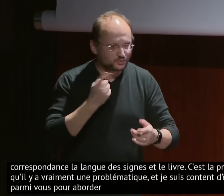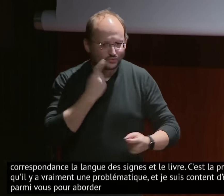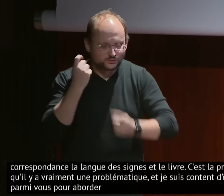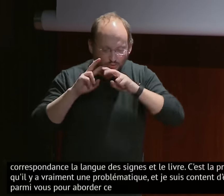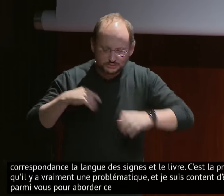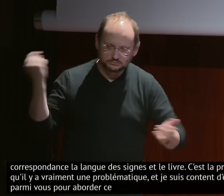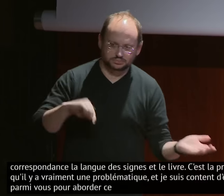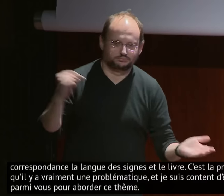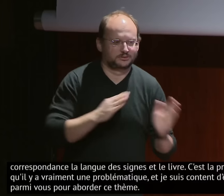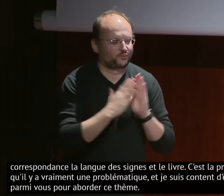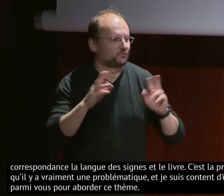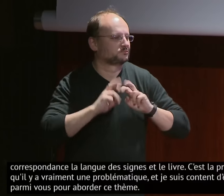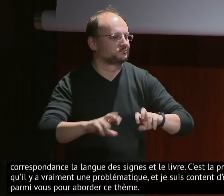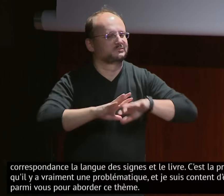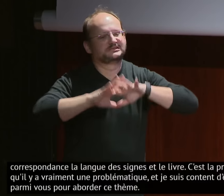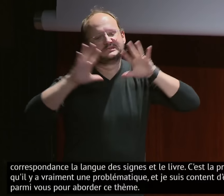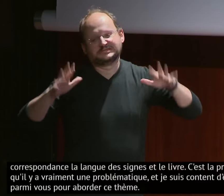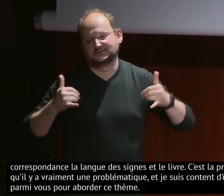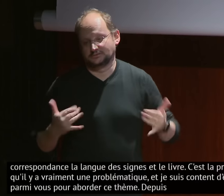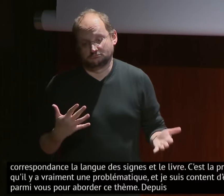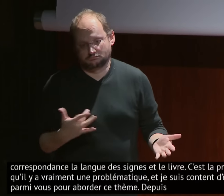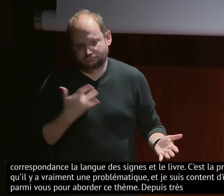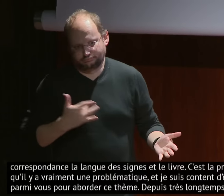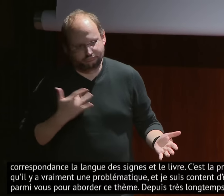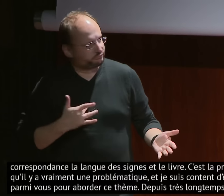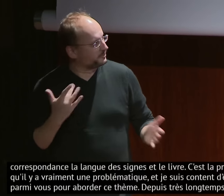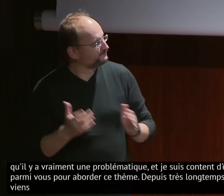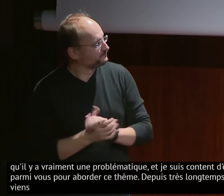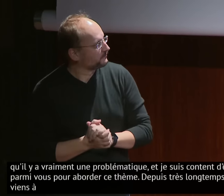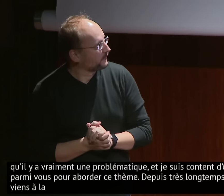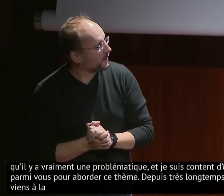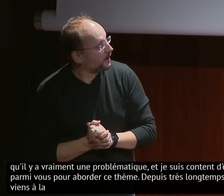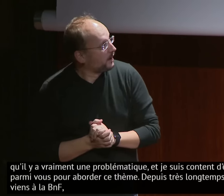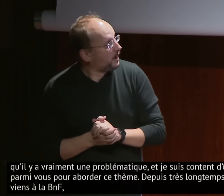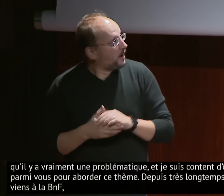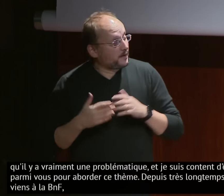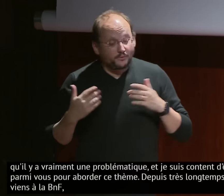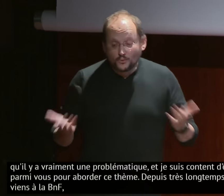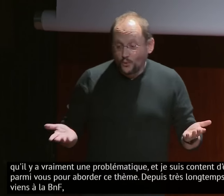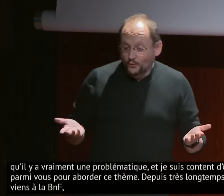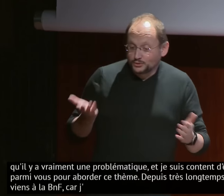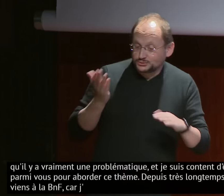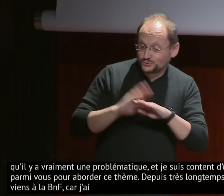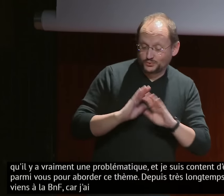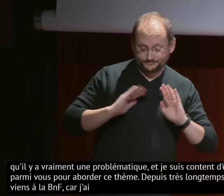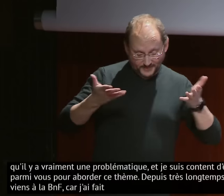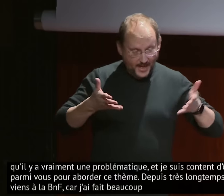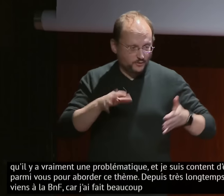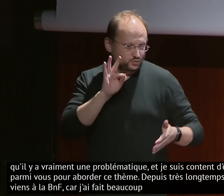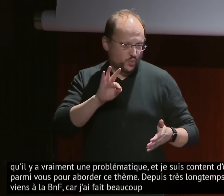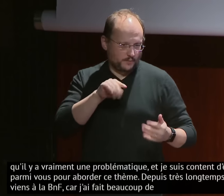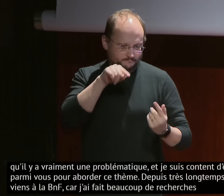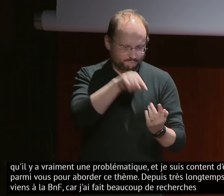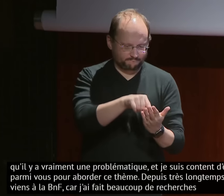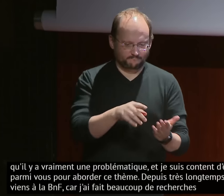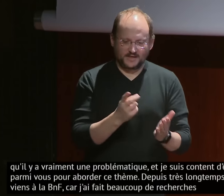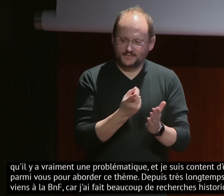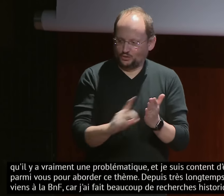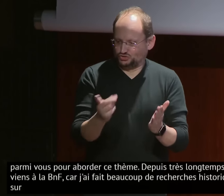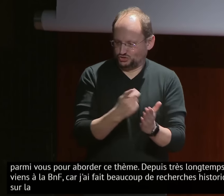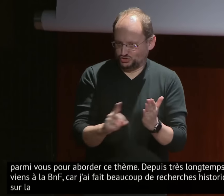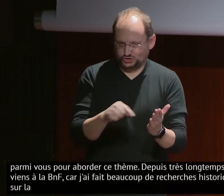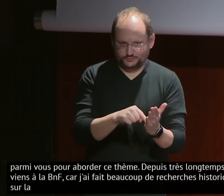Donc, depuis très longtemps, je viens à la BNF parce que j'ai fait beaucoup de recherches historiques sur la communauté